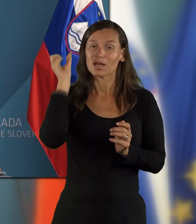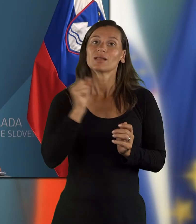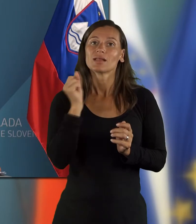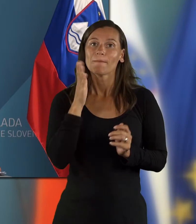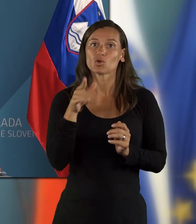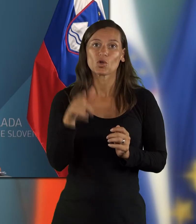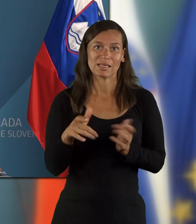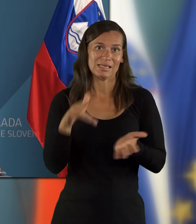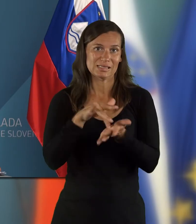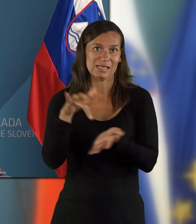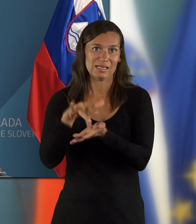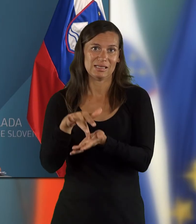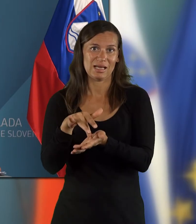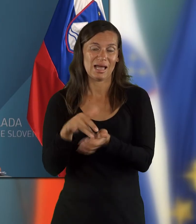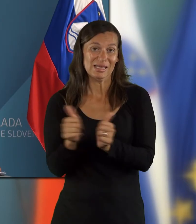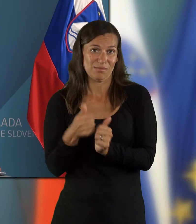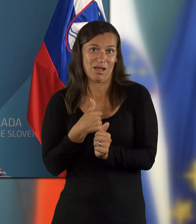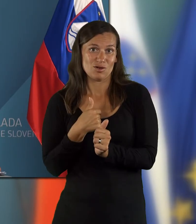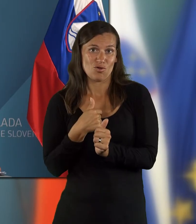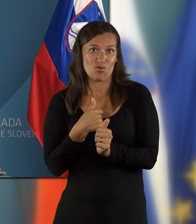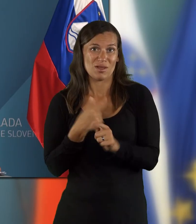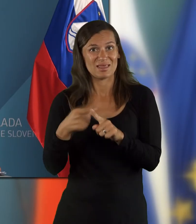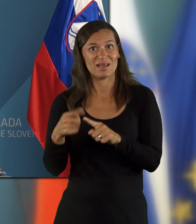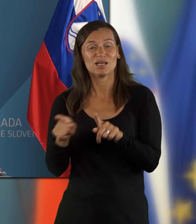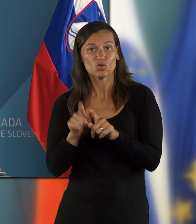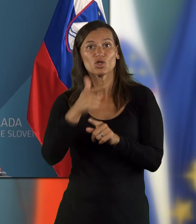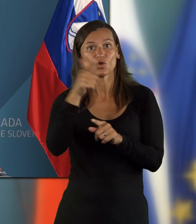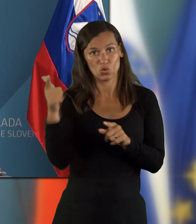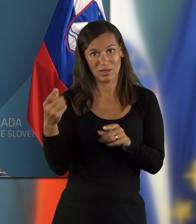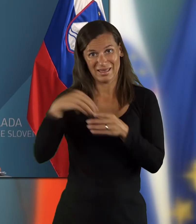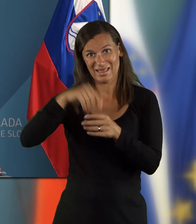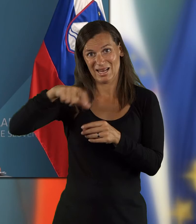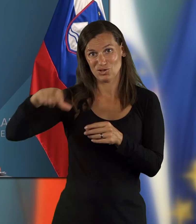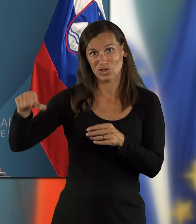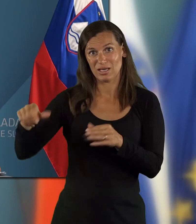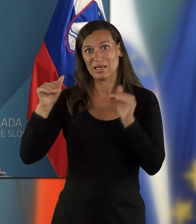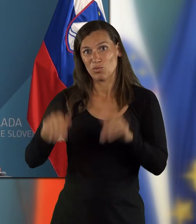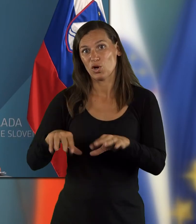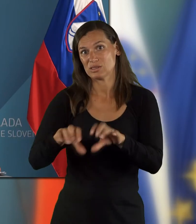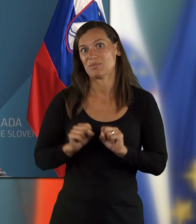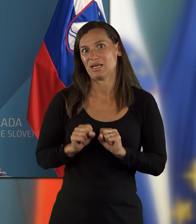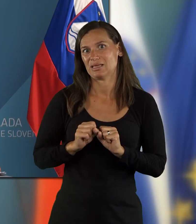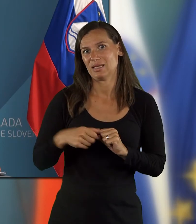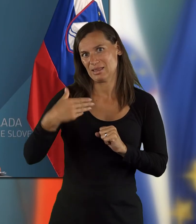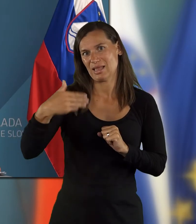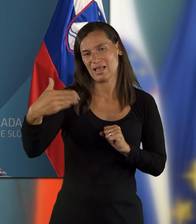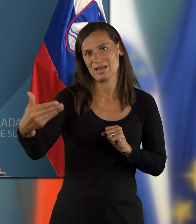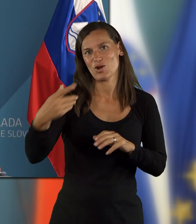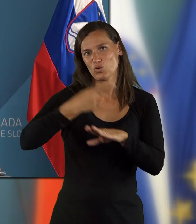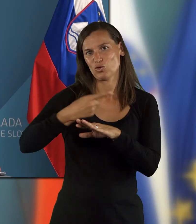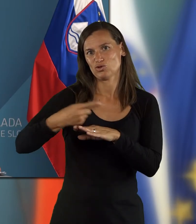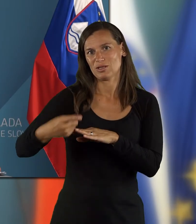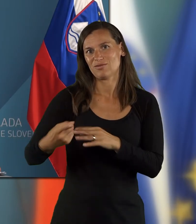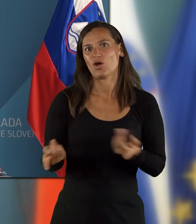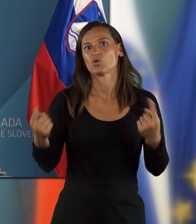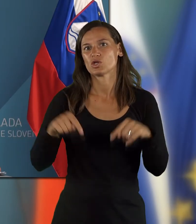In upam, da bodo te cilje z mano delili tudi drugi deležniki, ki morajo sprejeti zdaj